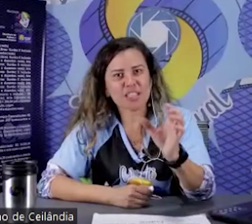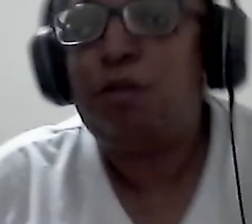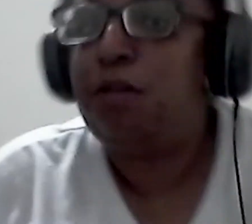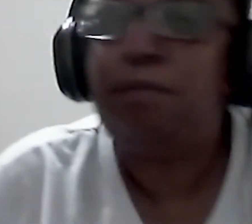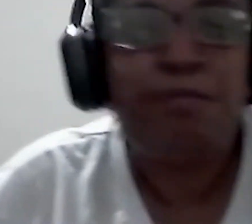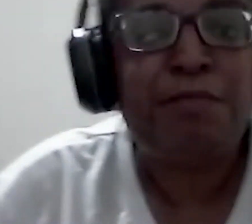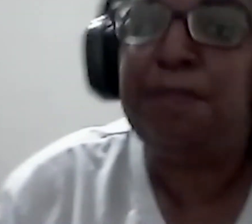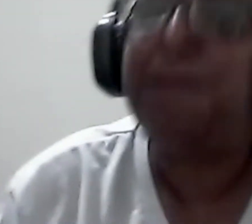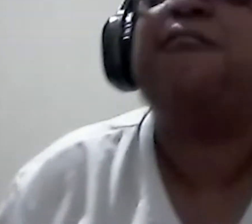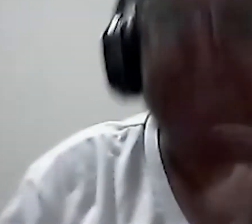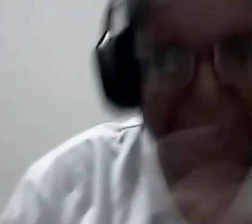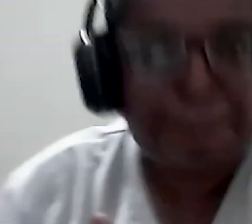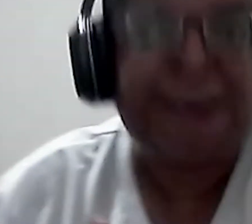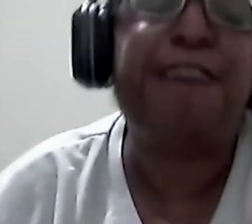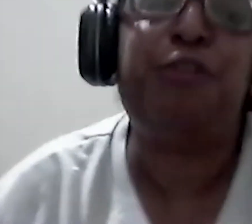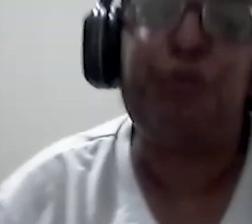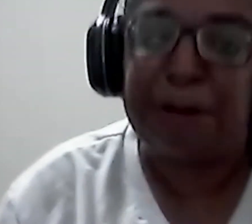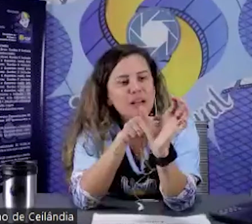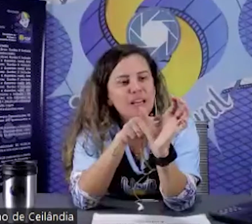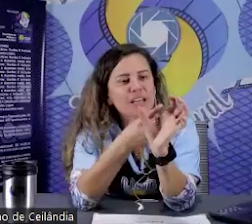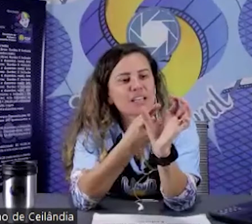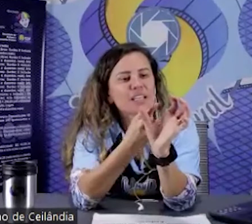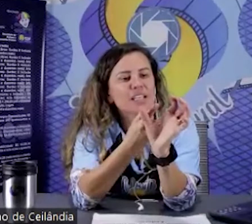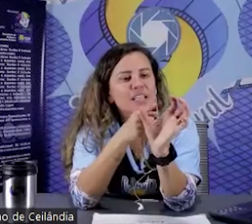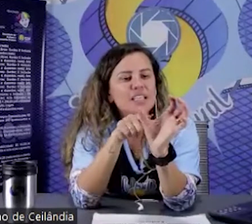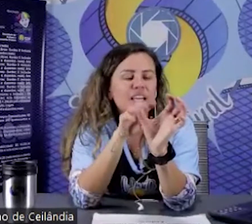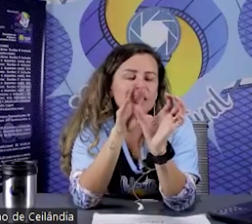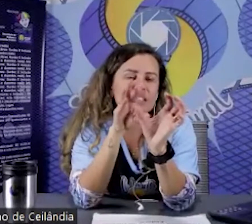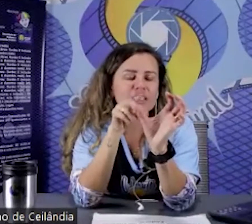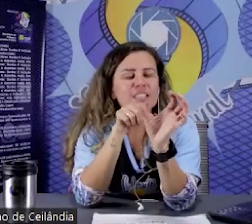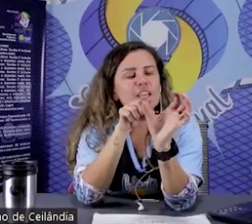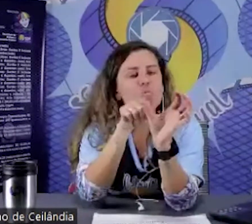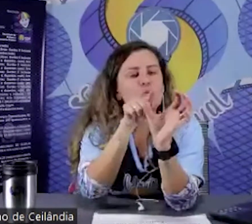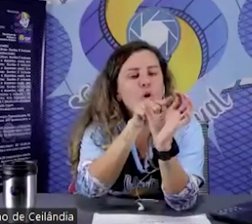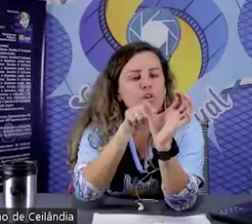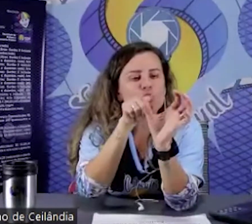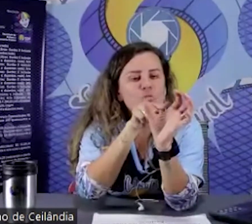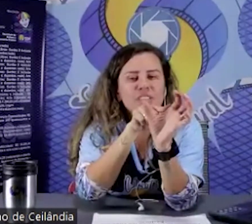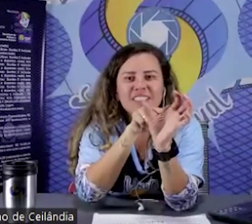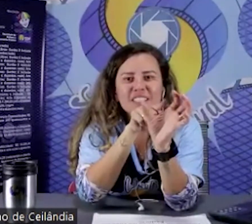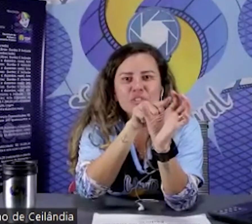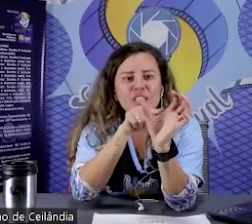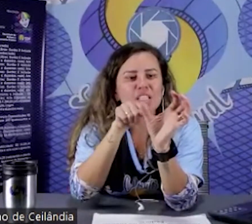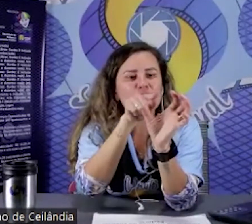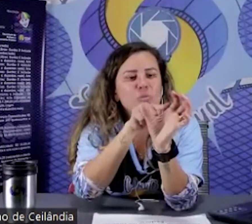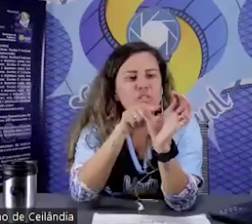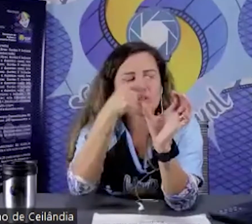a palavra, Tem a que palavra. você olhou para ela e ela tem um código e você Isso. transformou esse